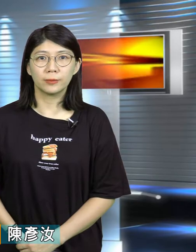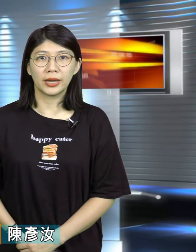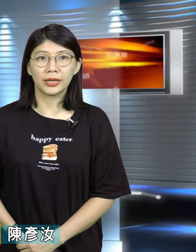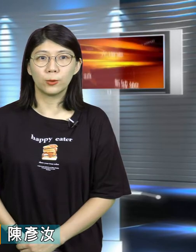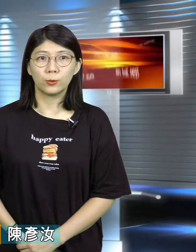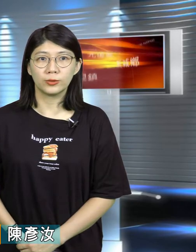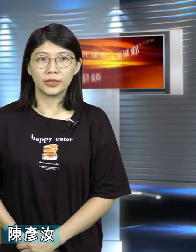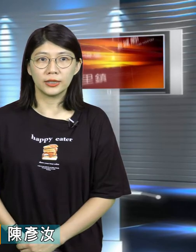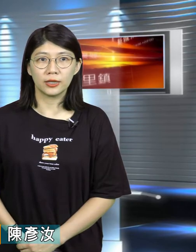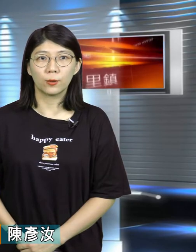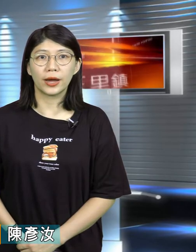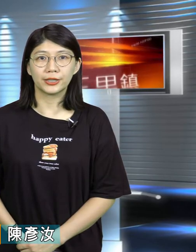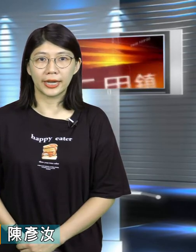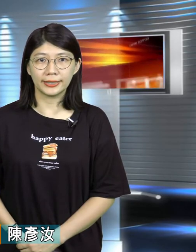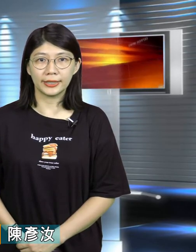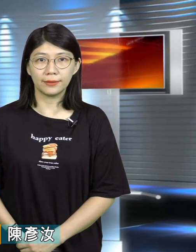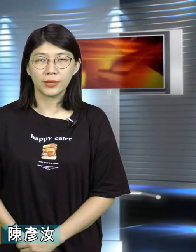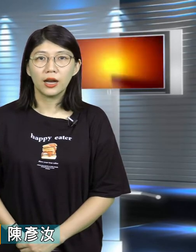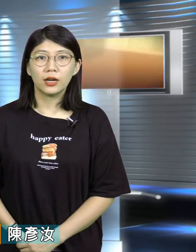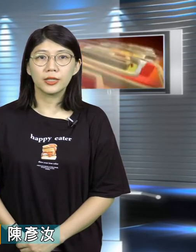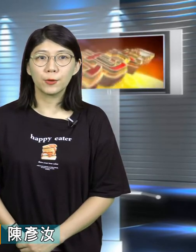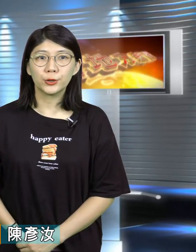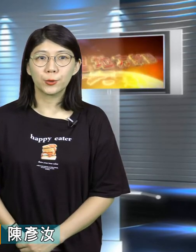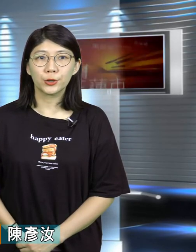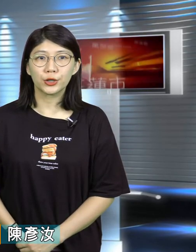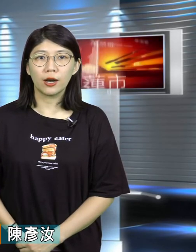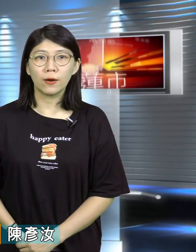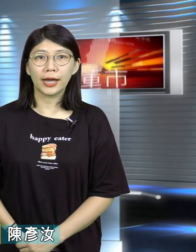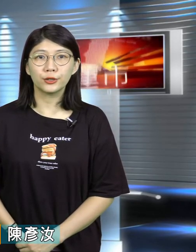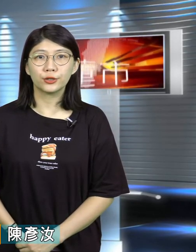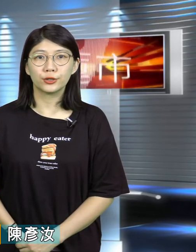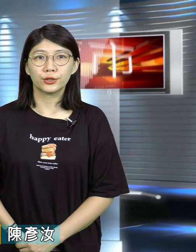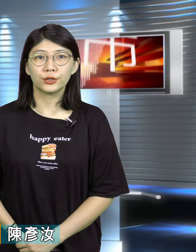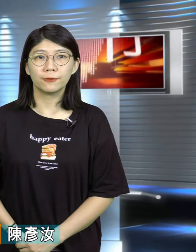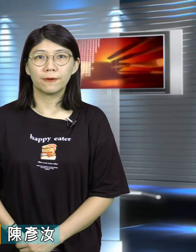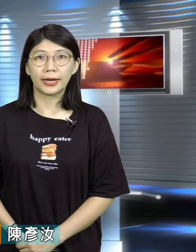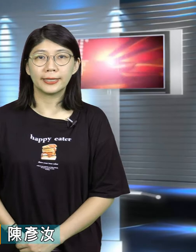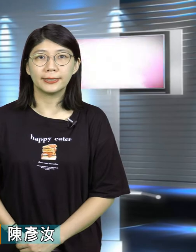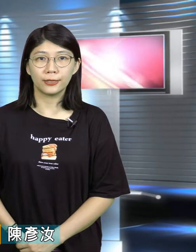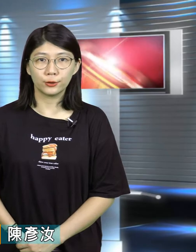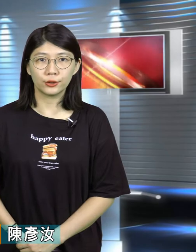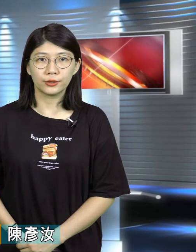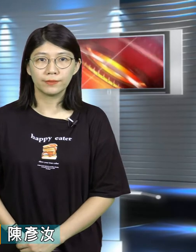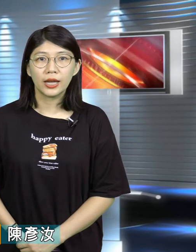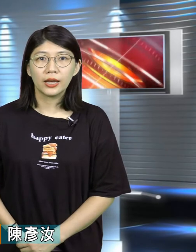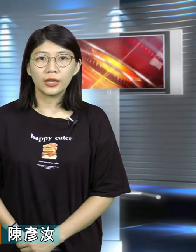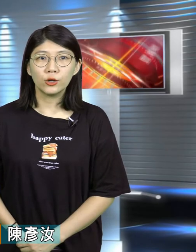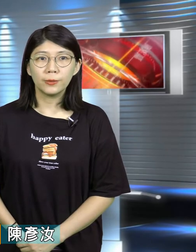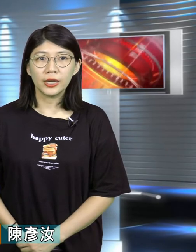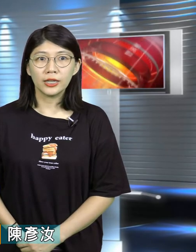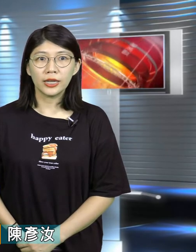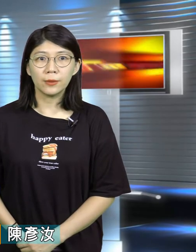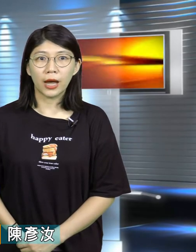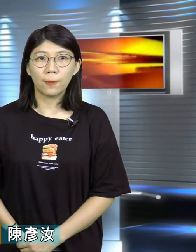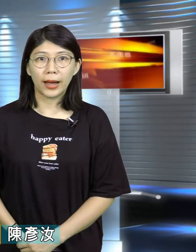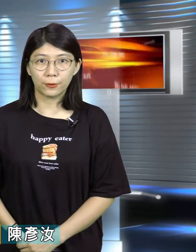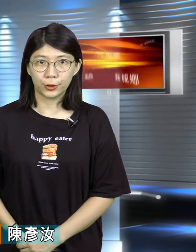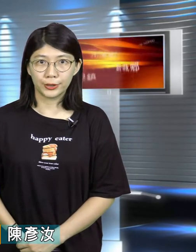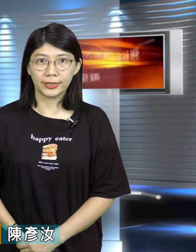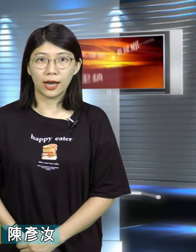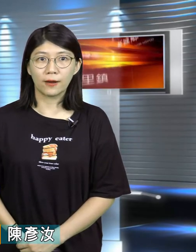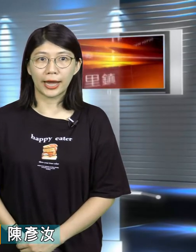长者每年5剂的快筛剂，而校园9月12号开始实施防疫新制。婴幼儿 BNT 疫